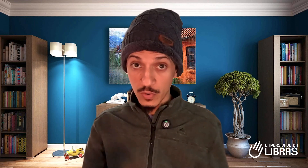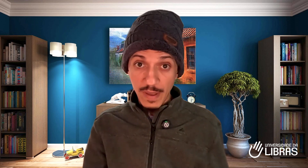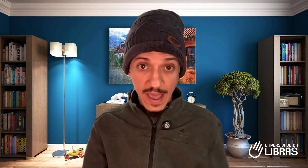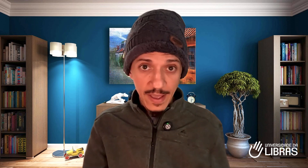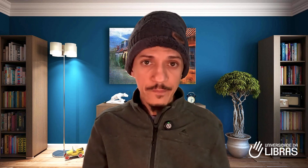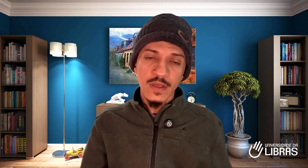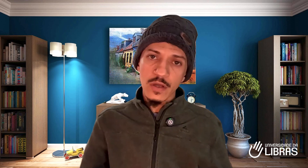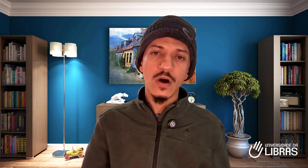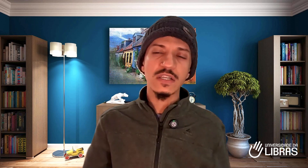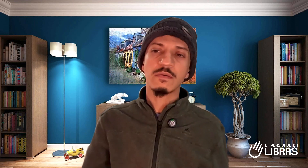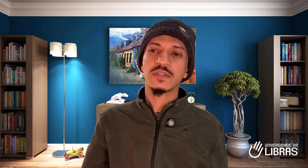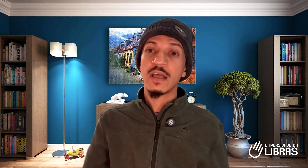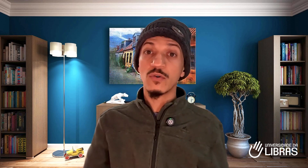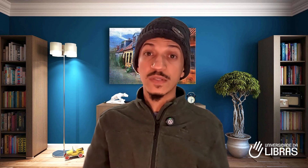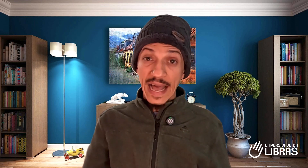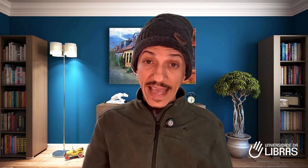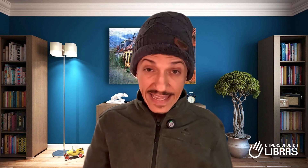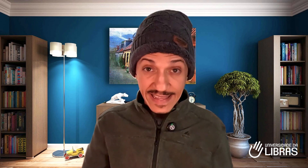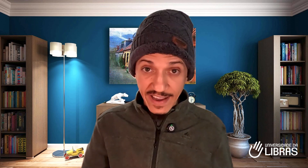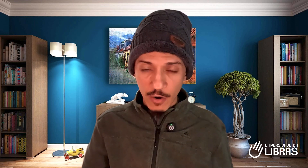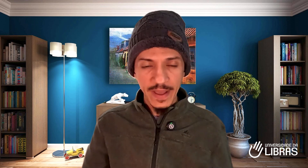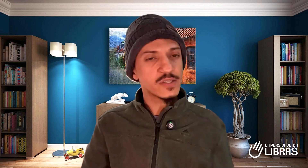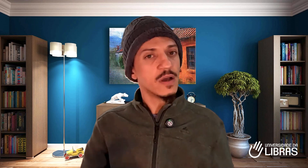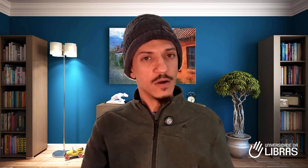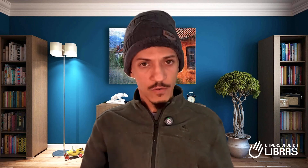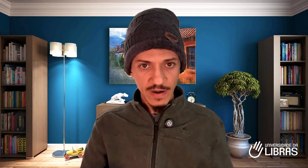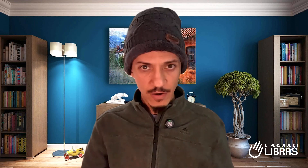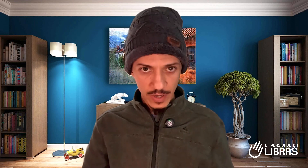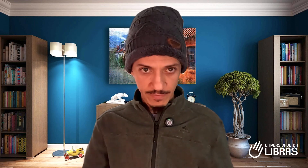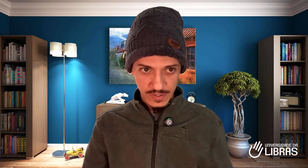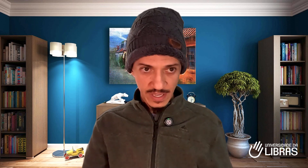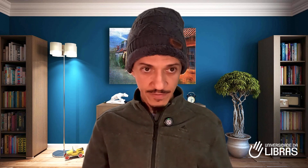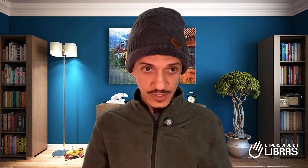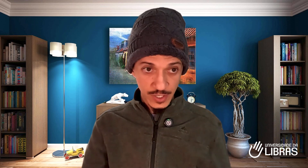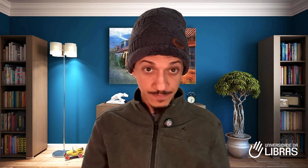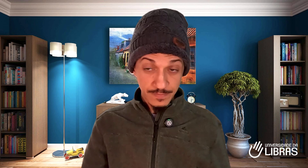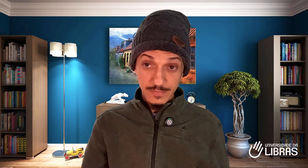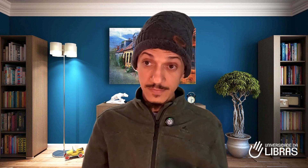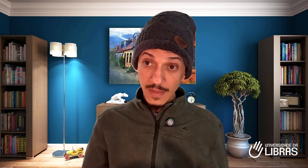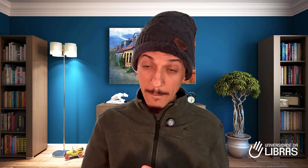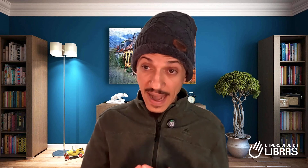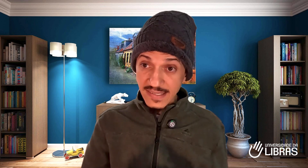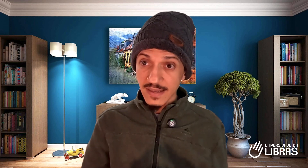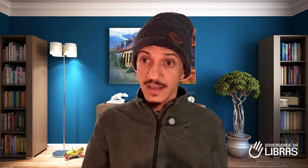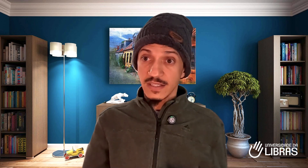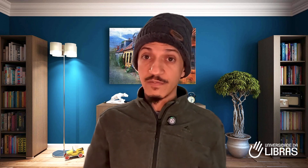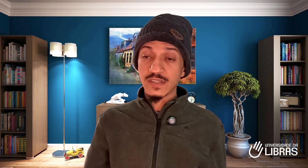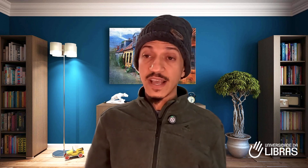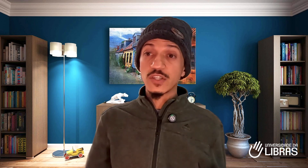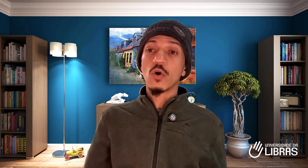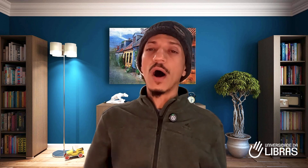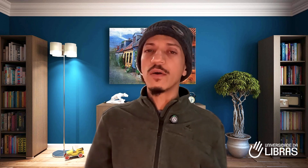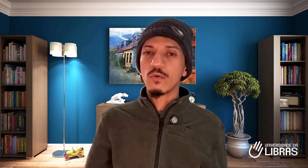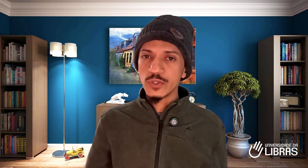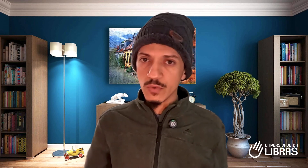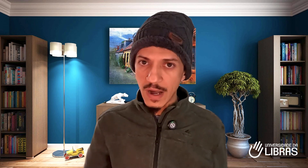contato@unidestrava.com.br que nós vamos reembolsar integralmente o valor que você investiu. Mas, se você escolhe continuar no